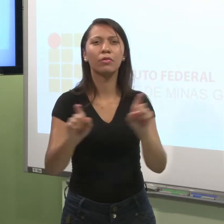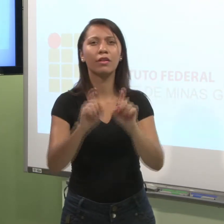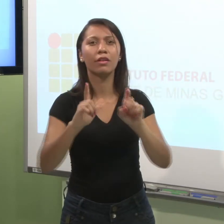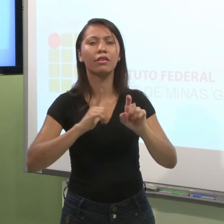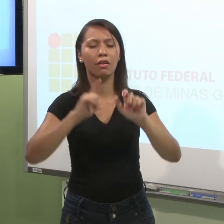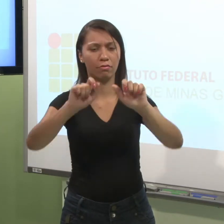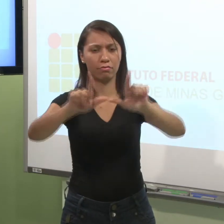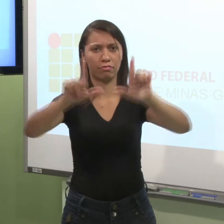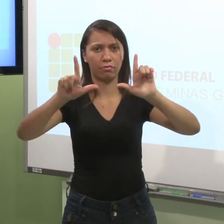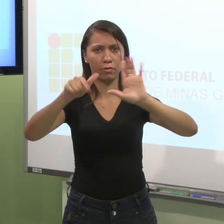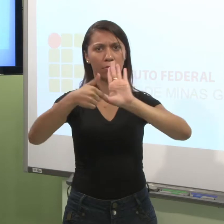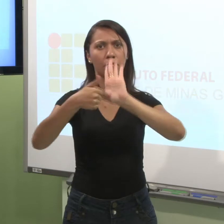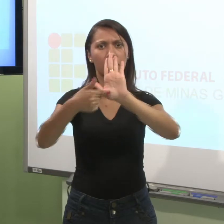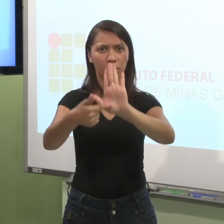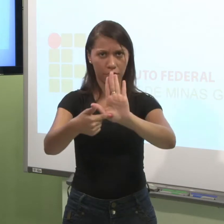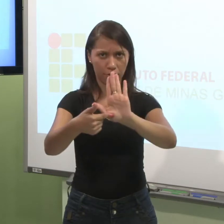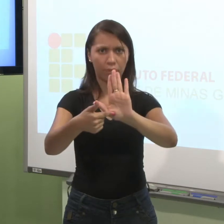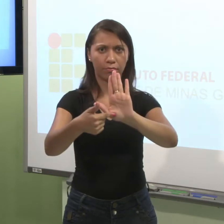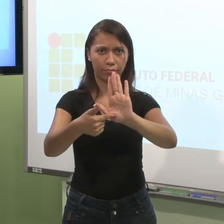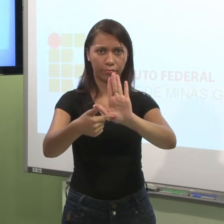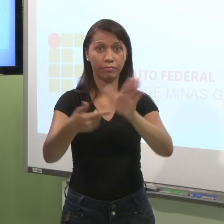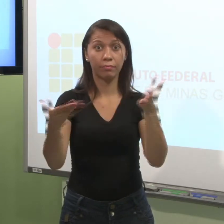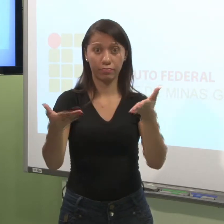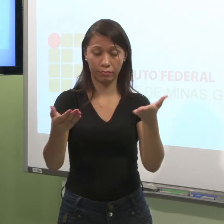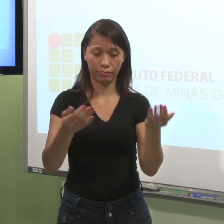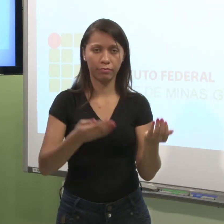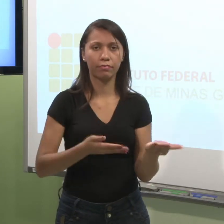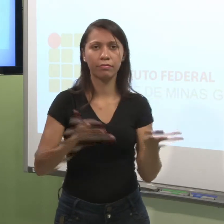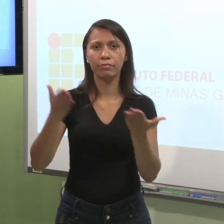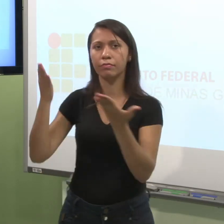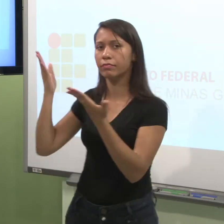janela, como o slide vai mostrar agora.